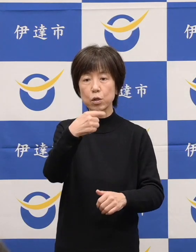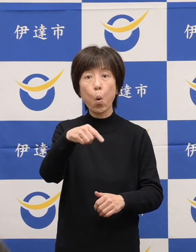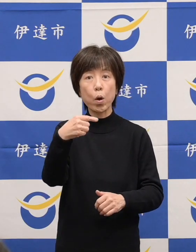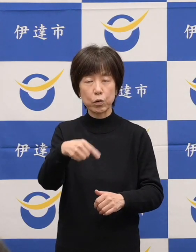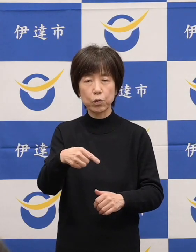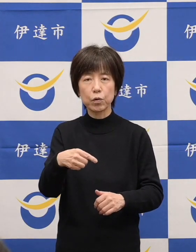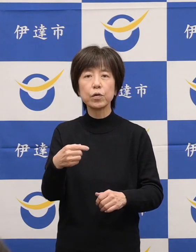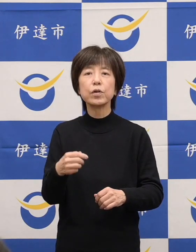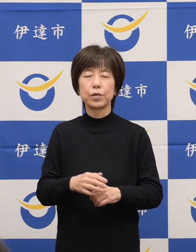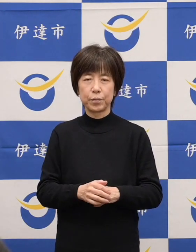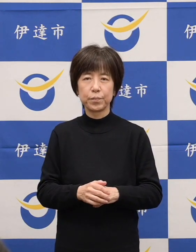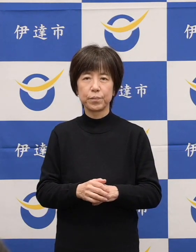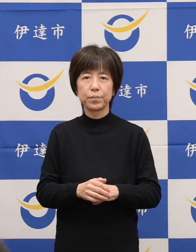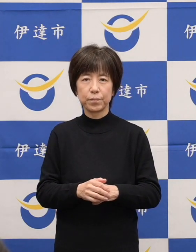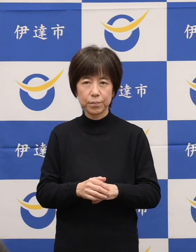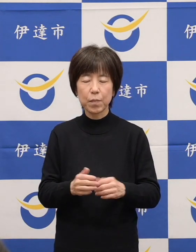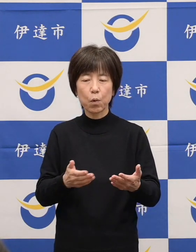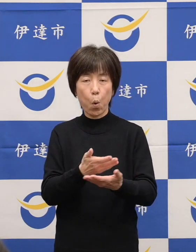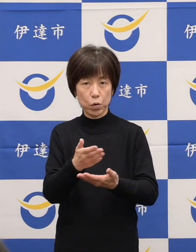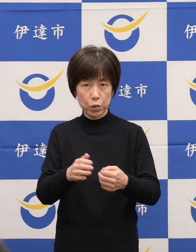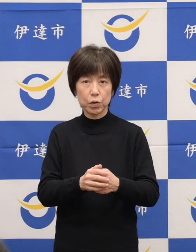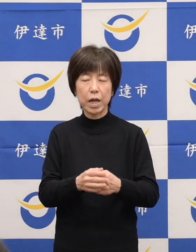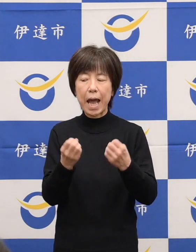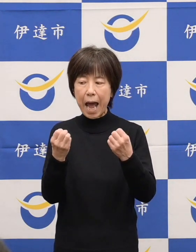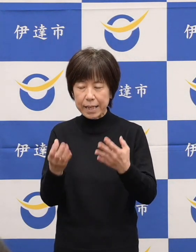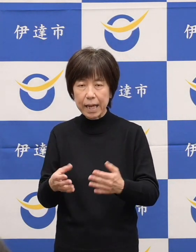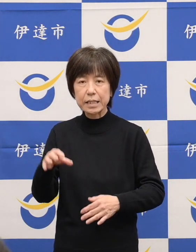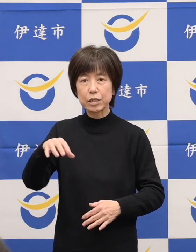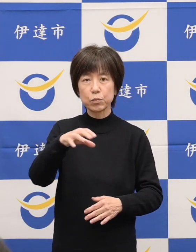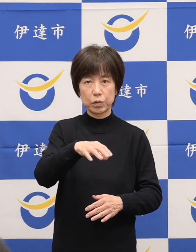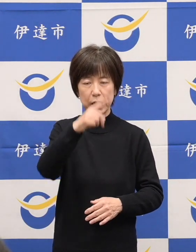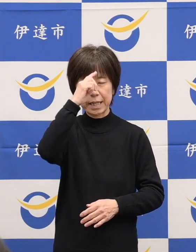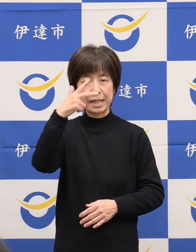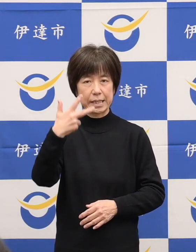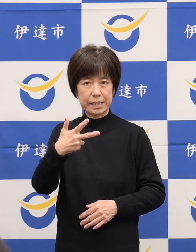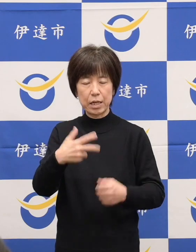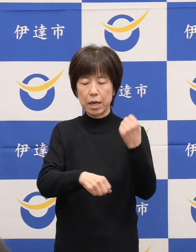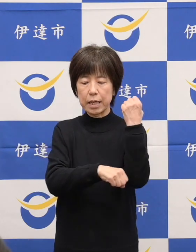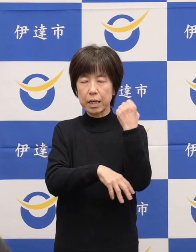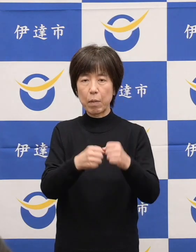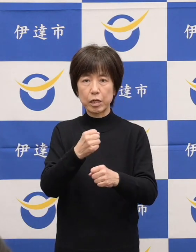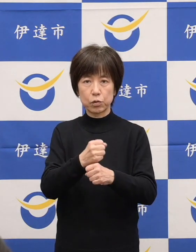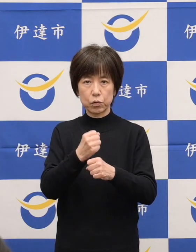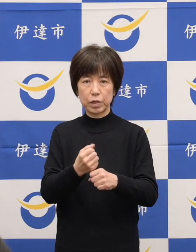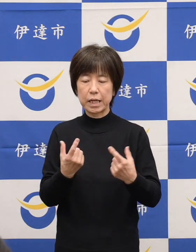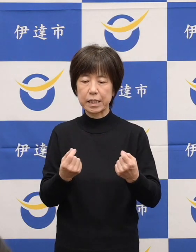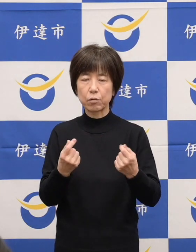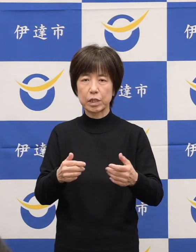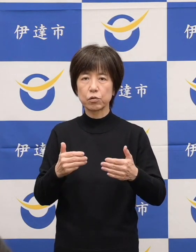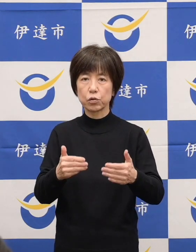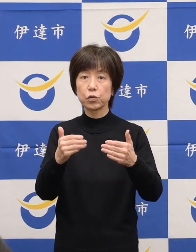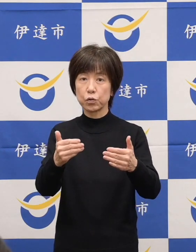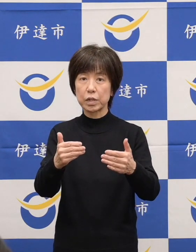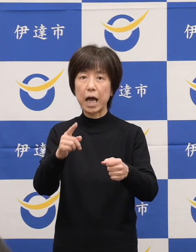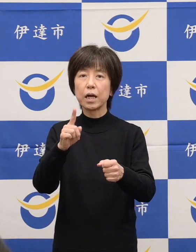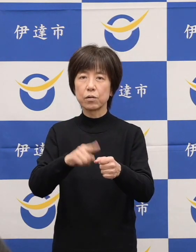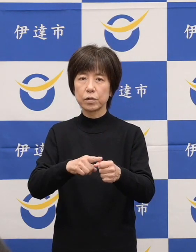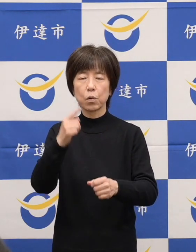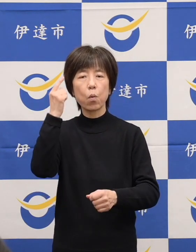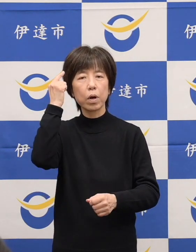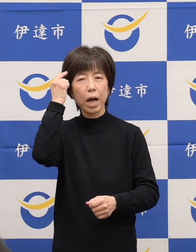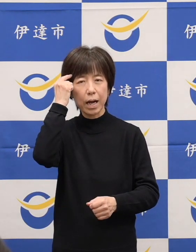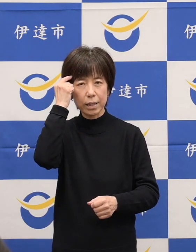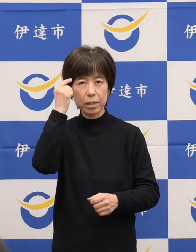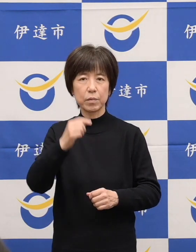して交流など各分野で新しい伊達市の基盤づくりが着実に進んだ年だと考えています